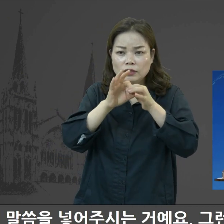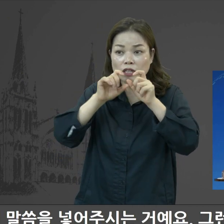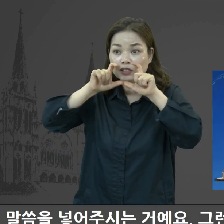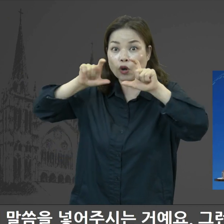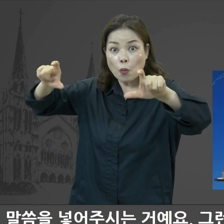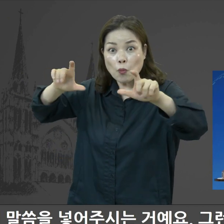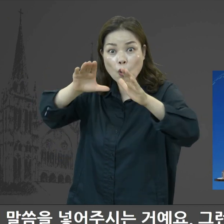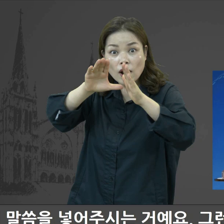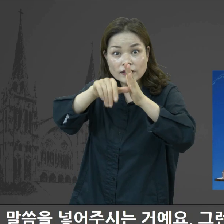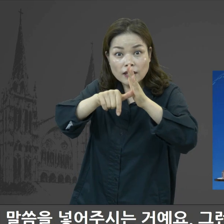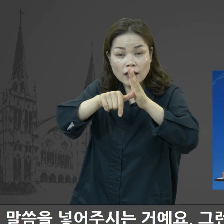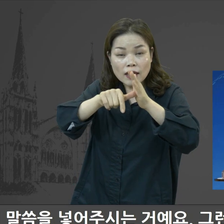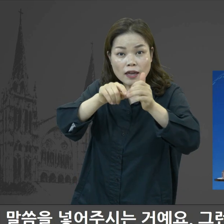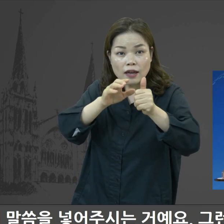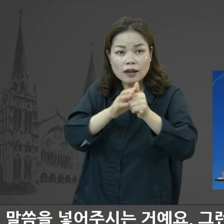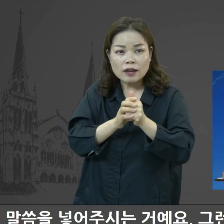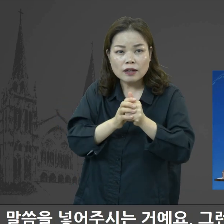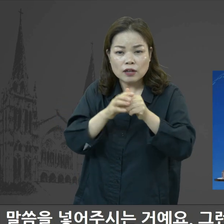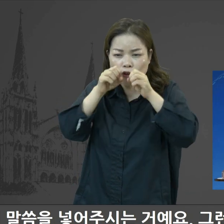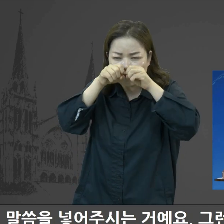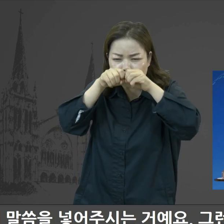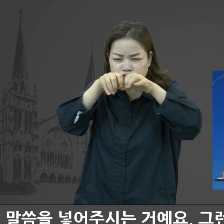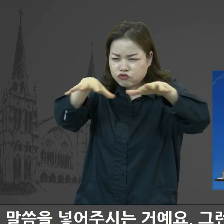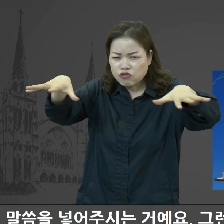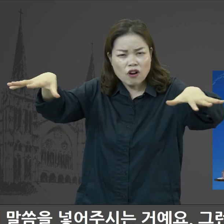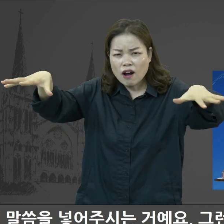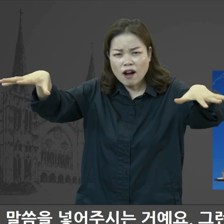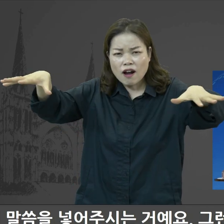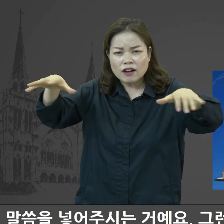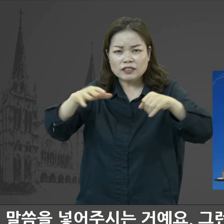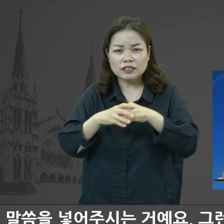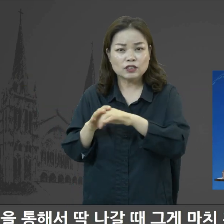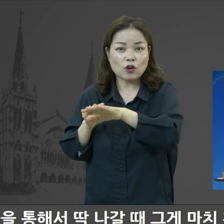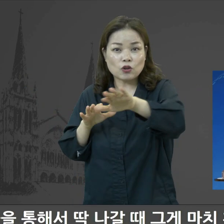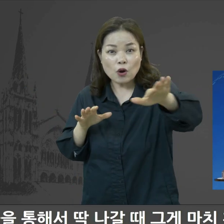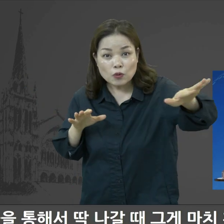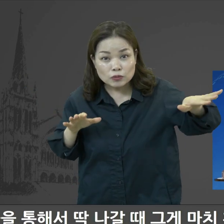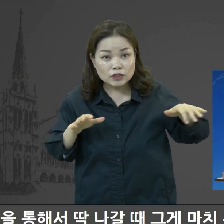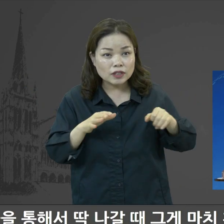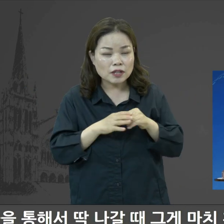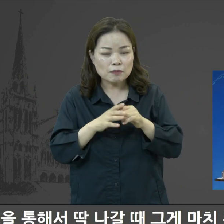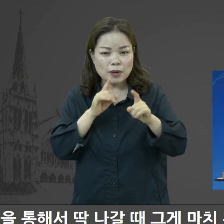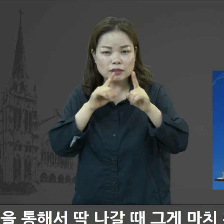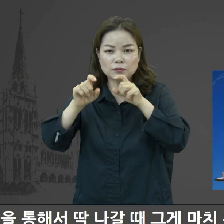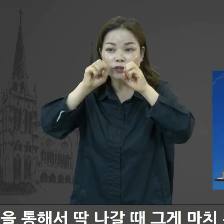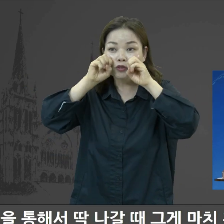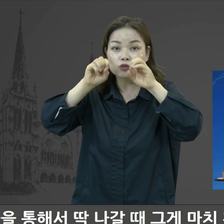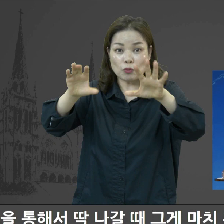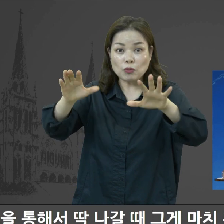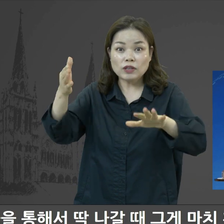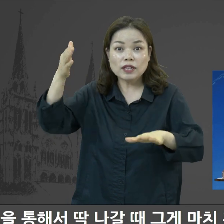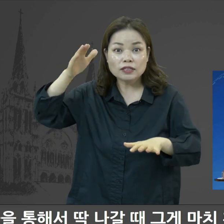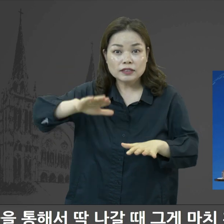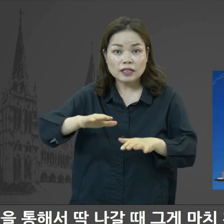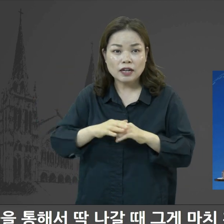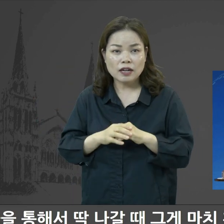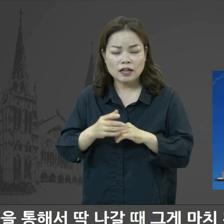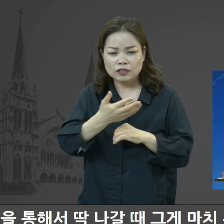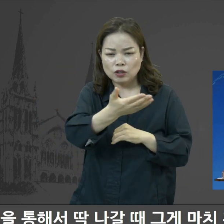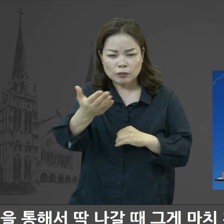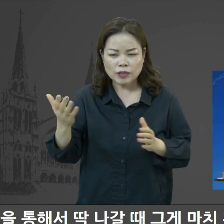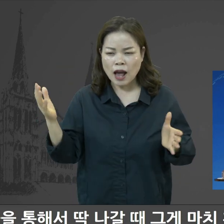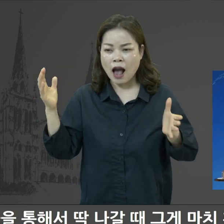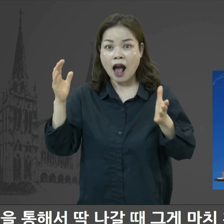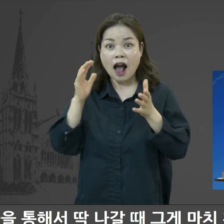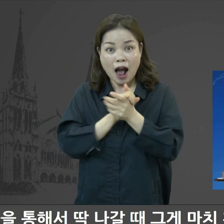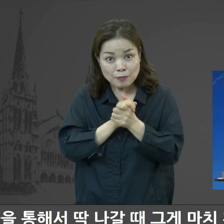때 그게 마치 확 퍼지는 것처럼 여러분들에게 확 말씀이 나가는데, 여러분들이